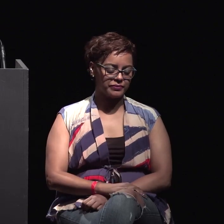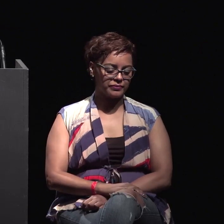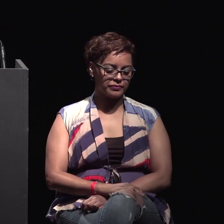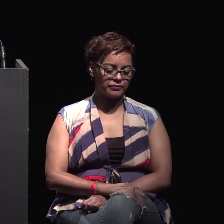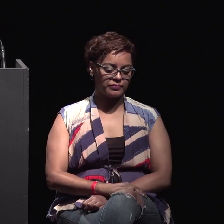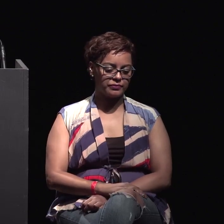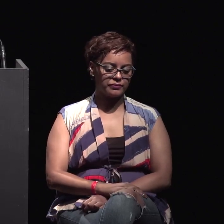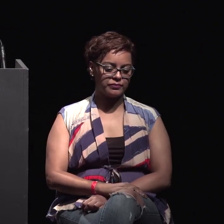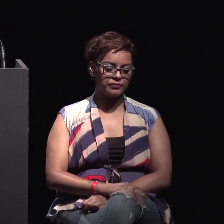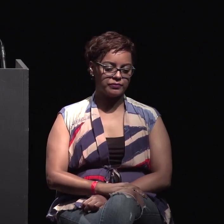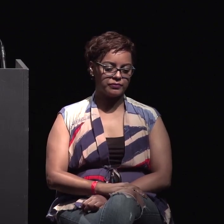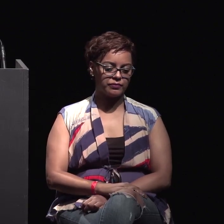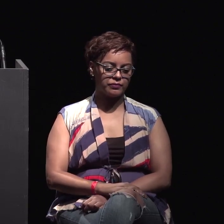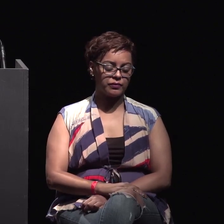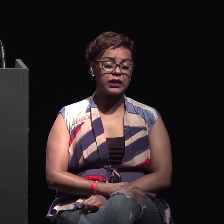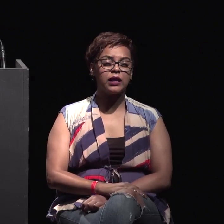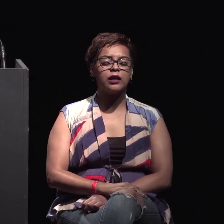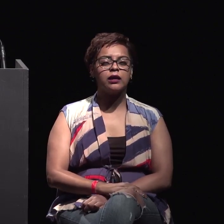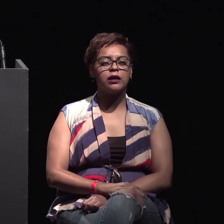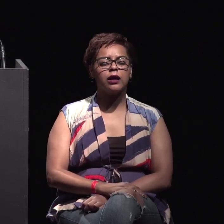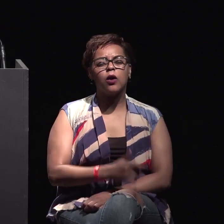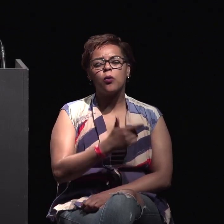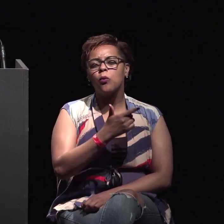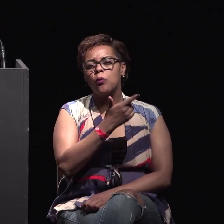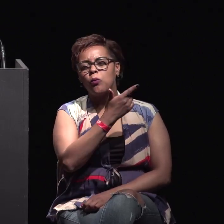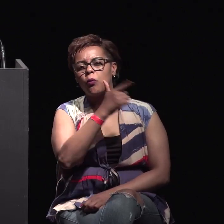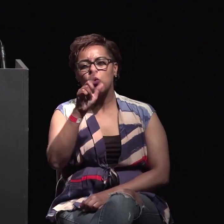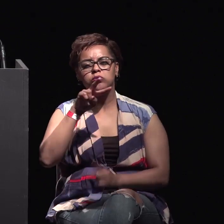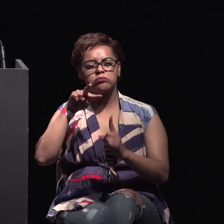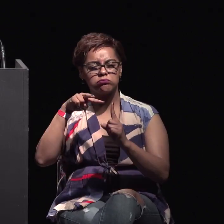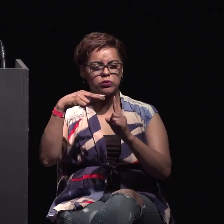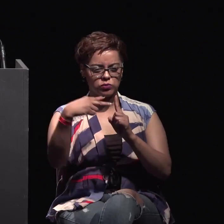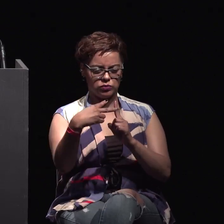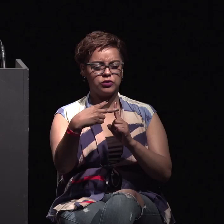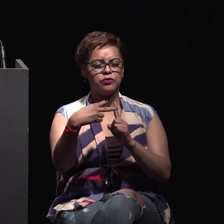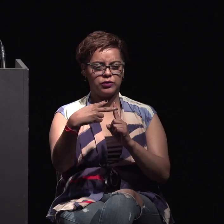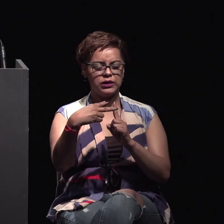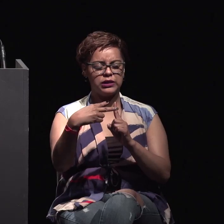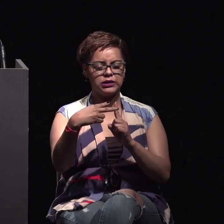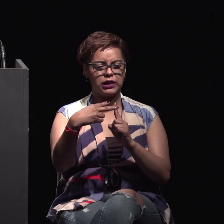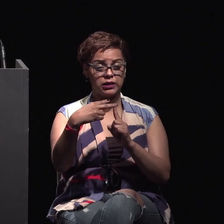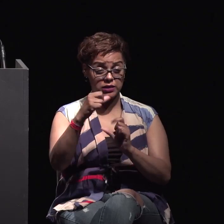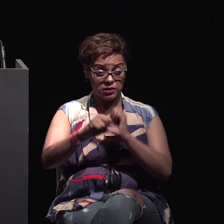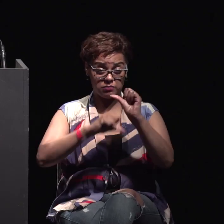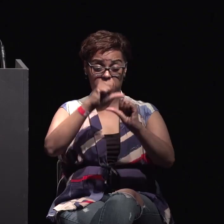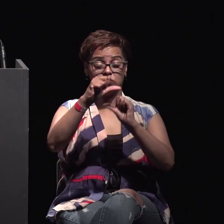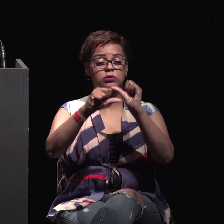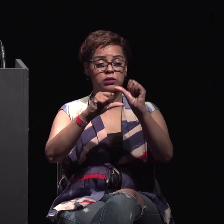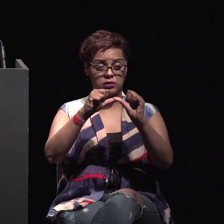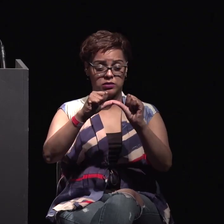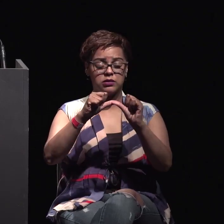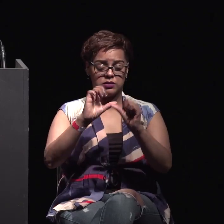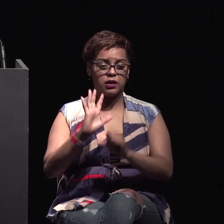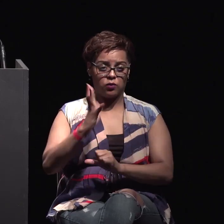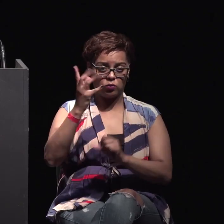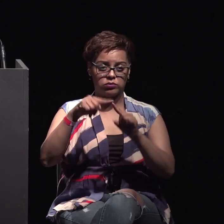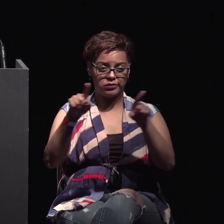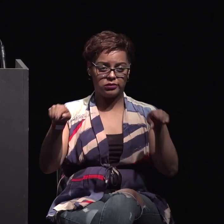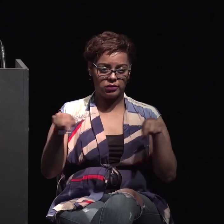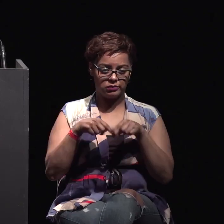Outro aspecto dessas mudanças que têm